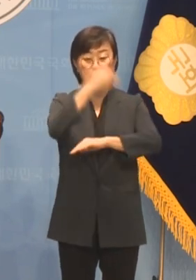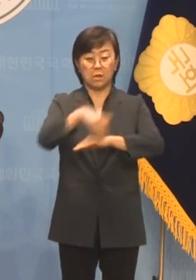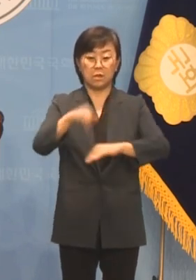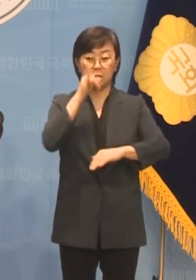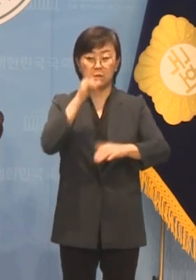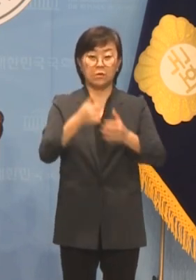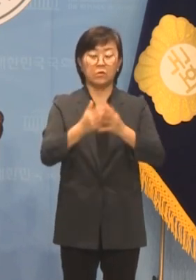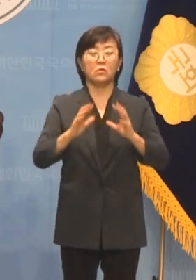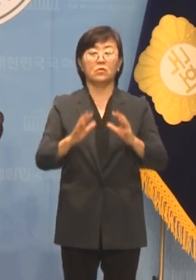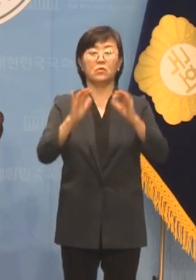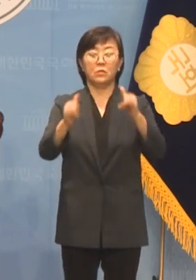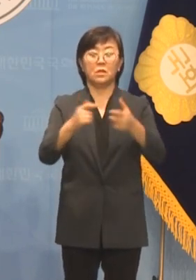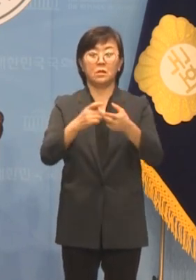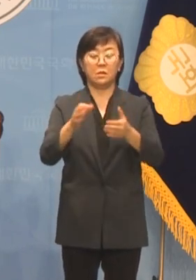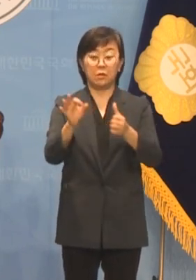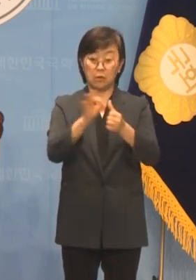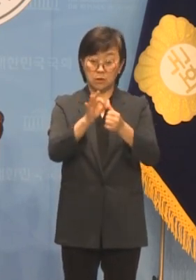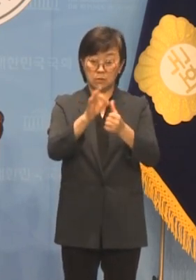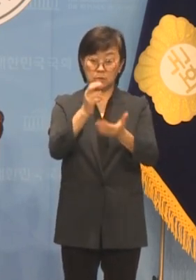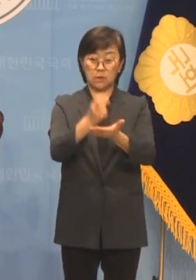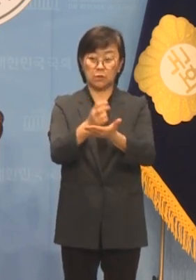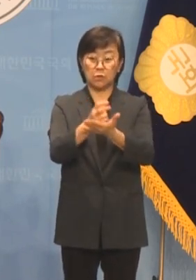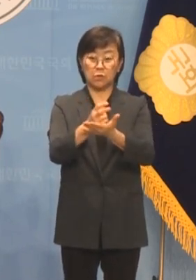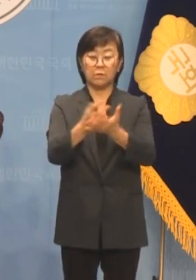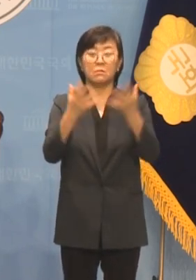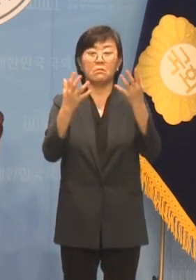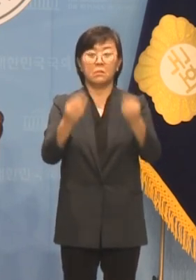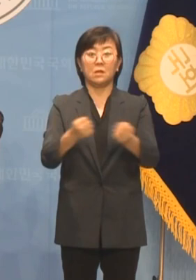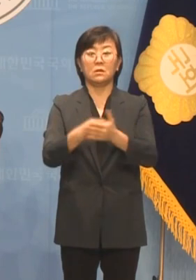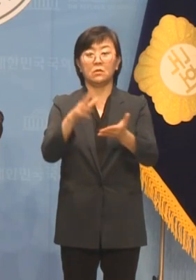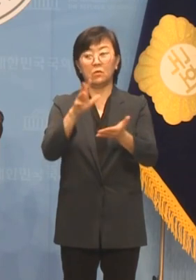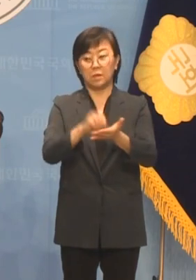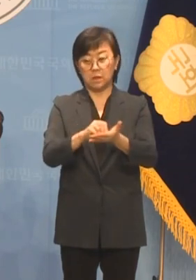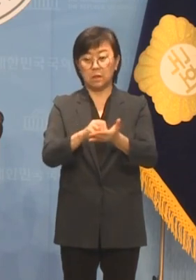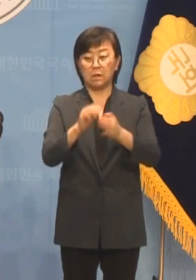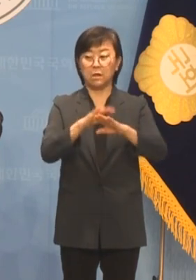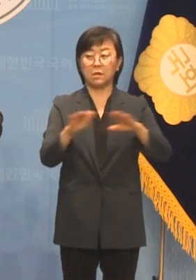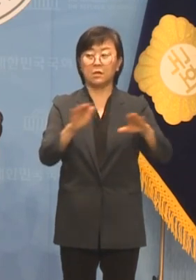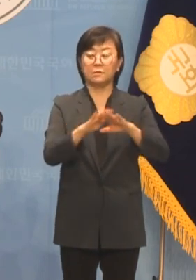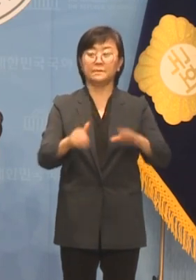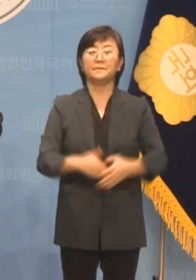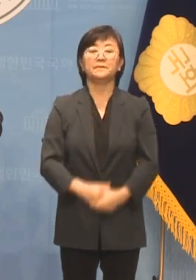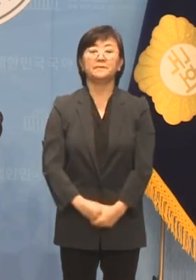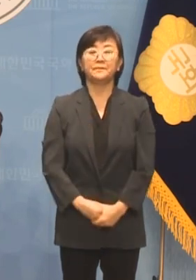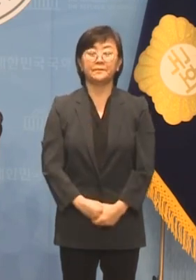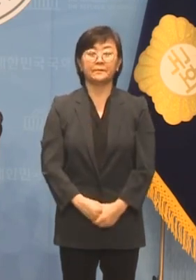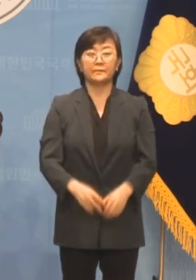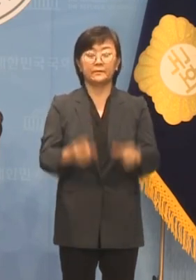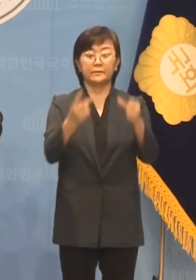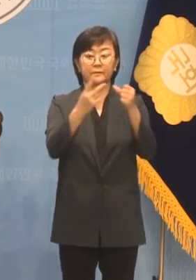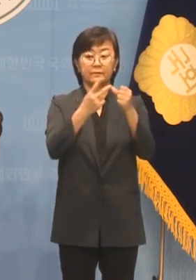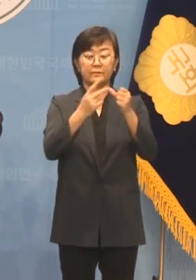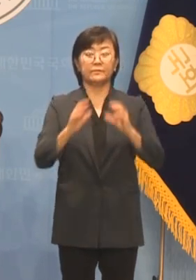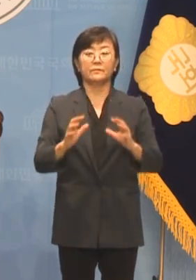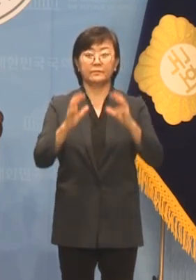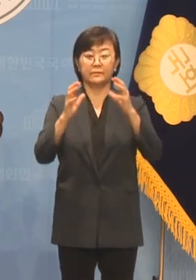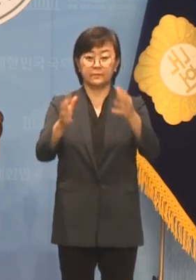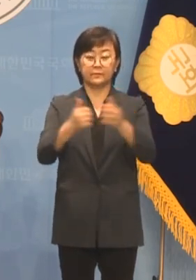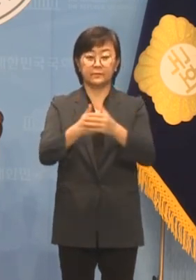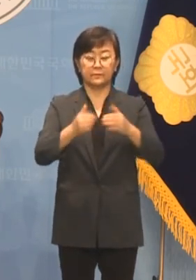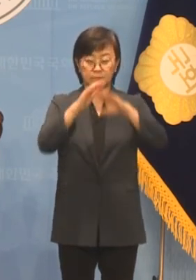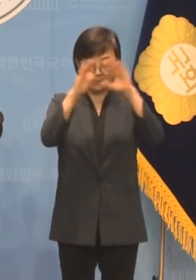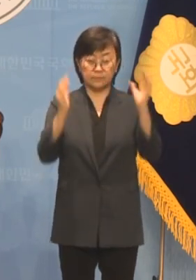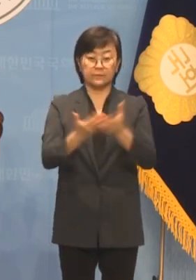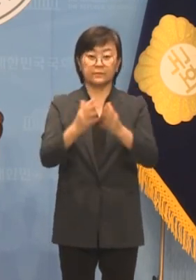있는 국민연금 제도 등 수많은 과제들을 해결하겠습니다. 둘째, 국가는